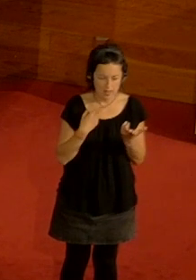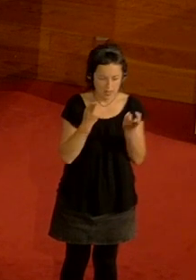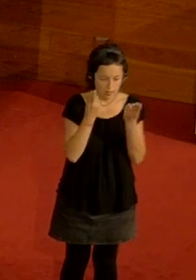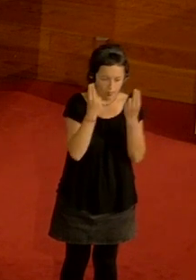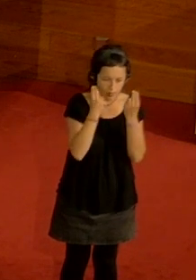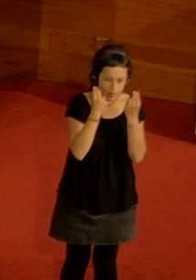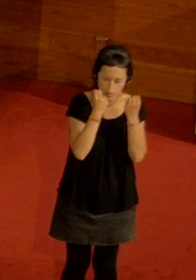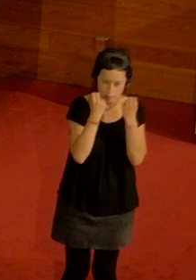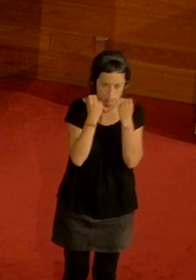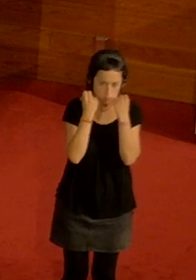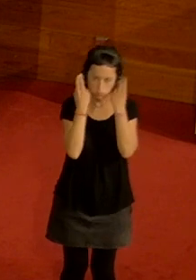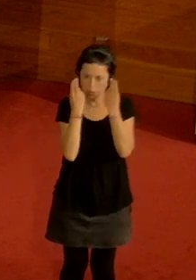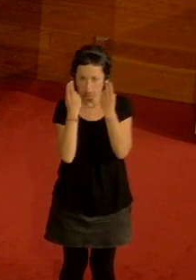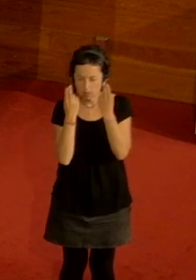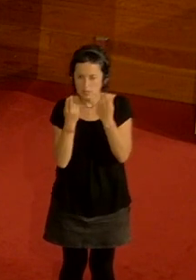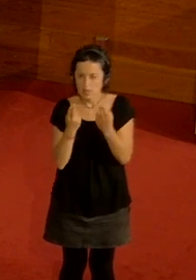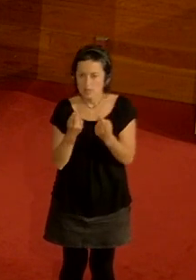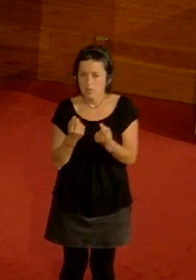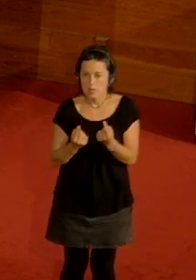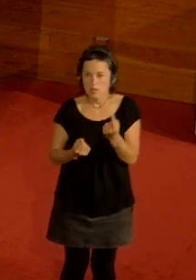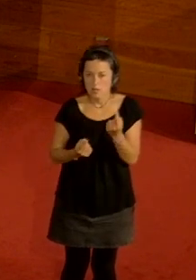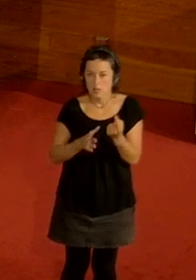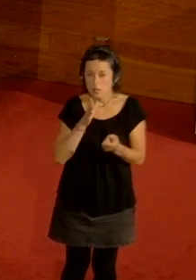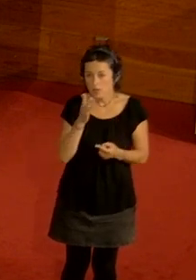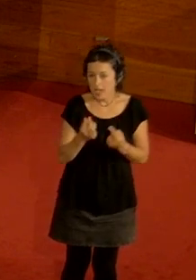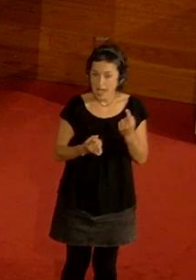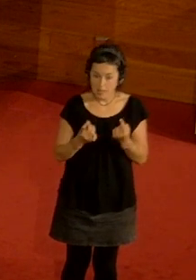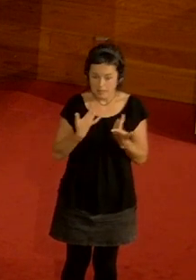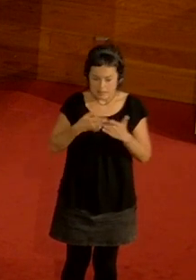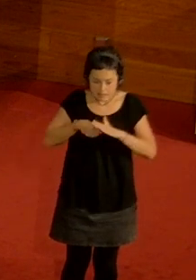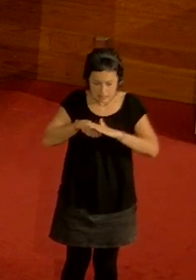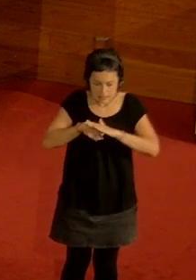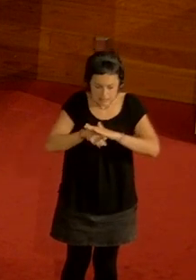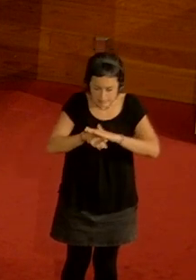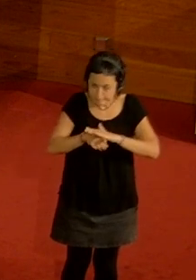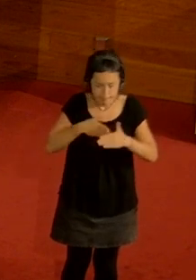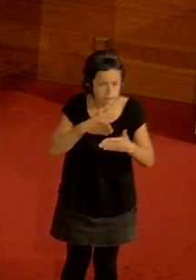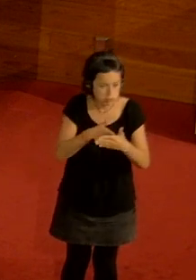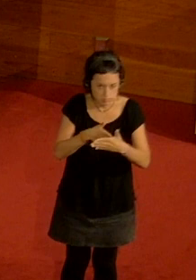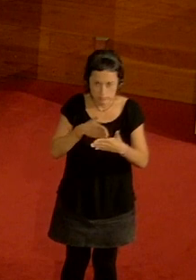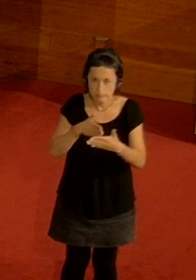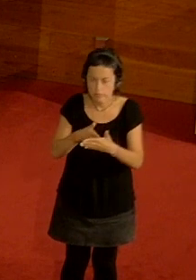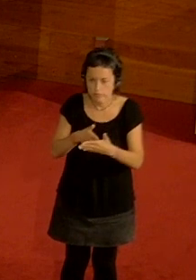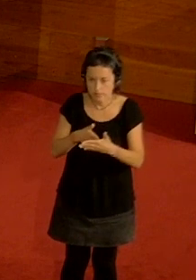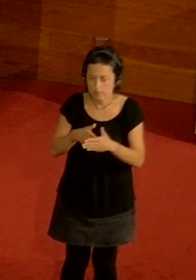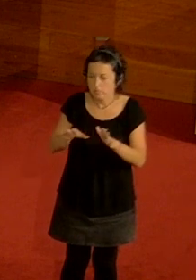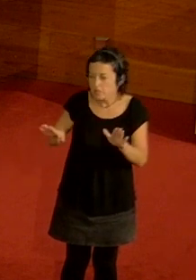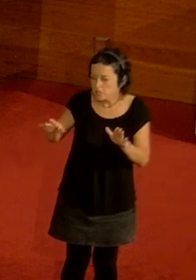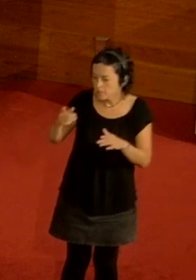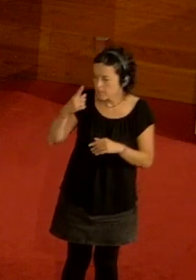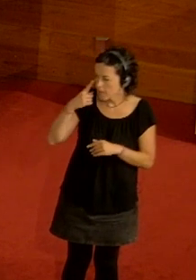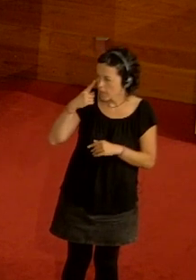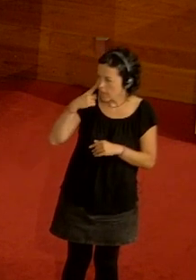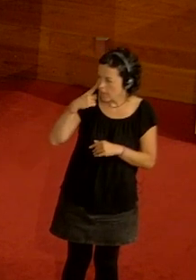que otra vez a veces pues no nos deja avanzar Entonces no sé a ver qué te parece esa